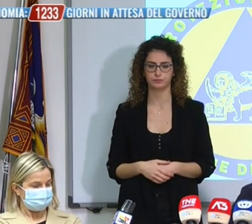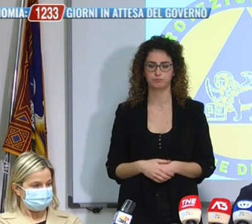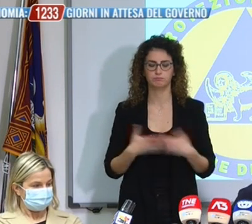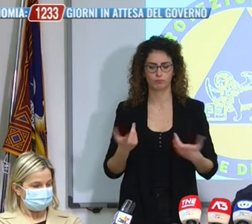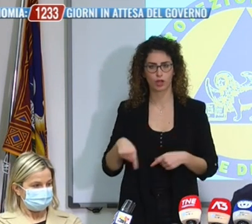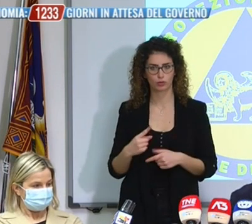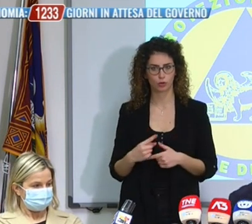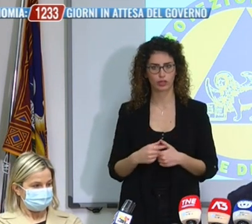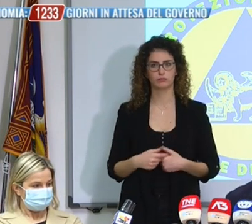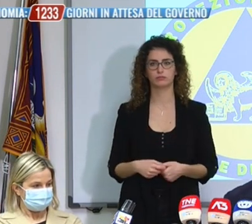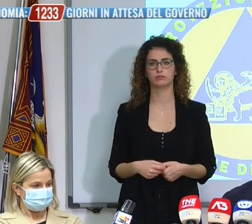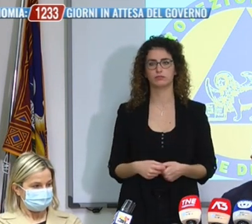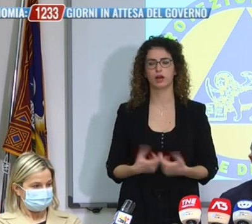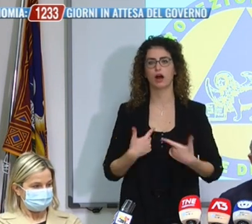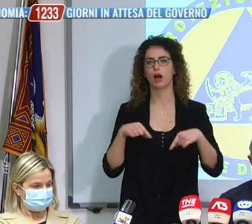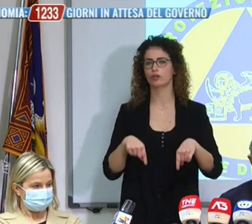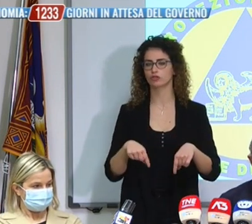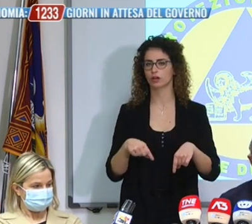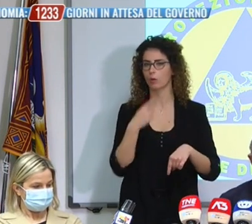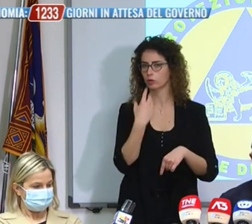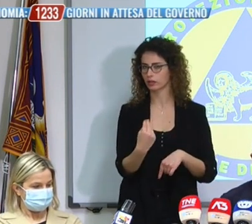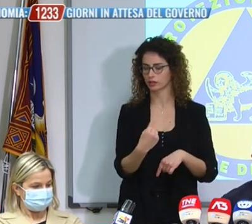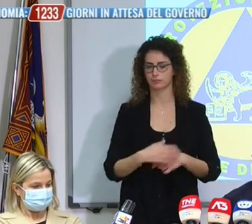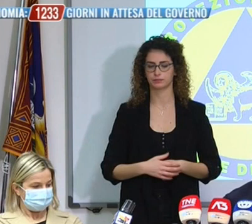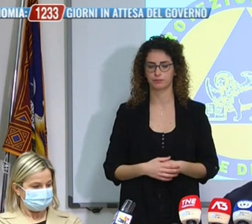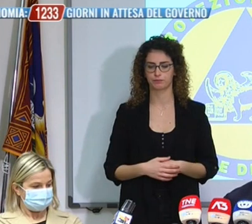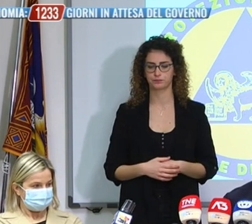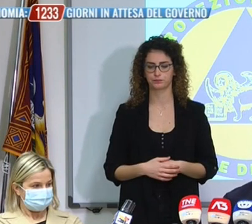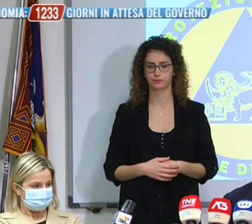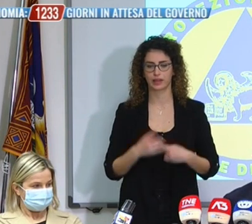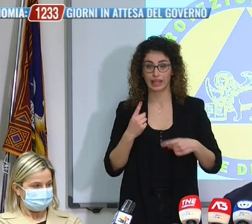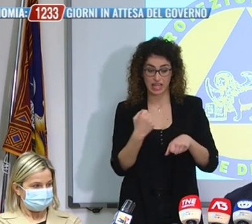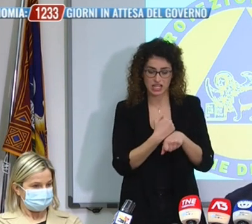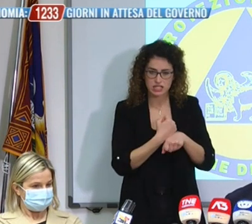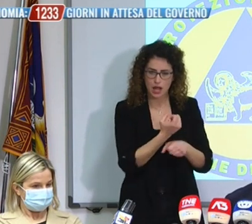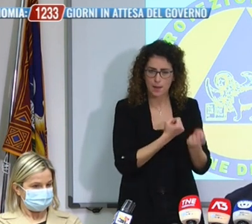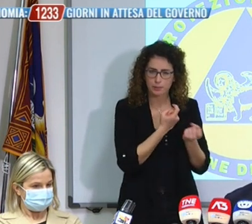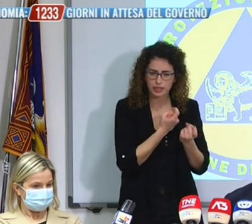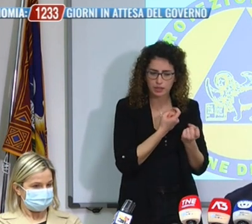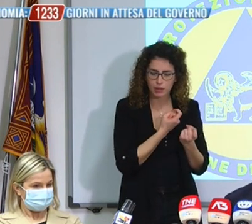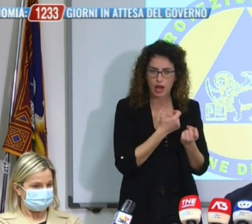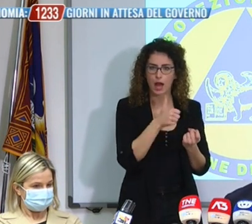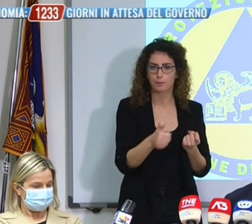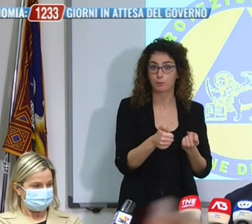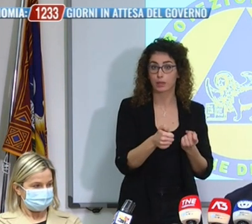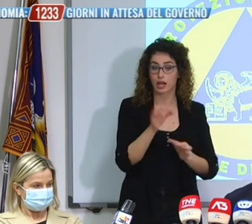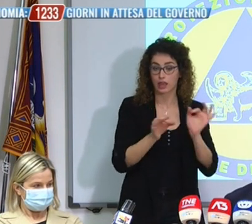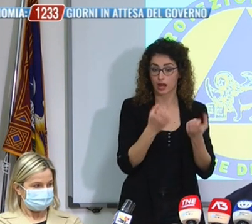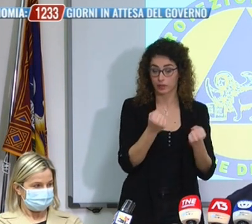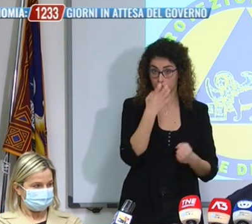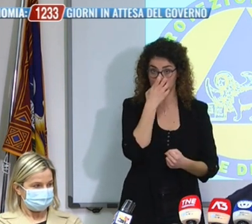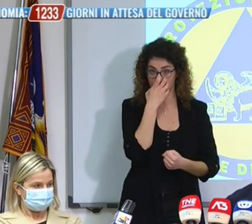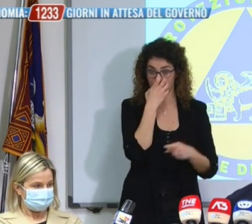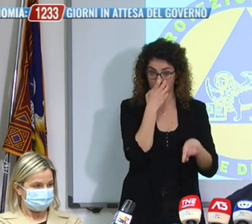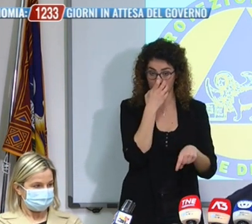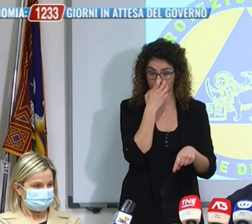noi oggi possiamo dire che se non avessimo fatto questo lavoro di preparazione delle 1000 terapie intensive, ad